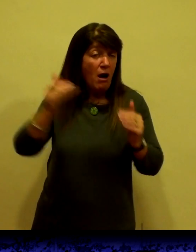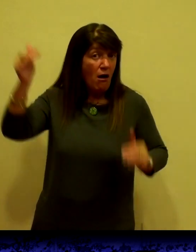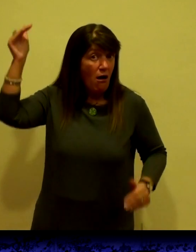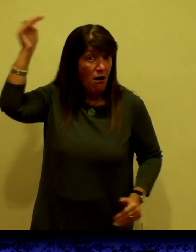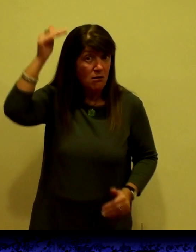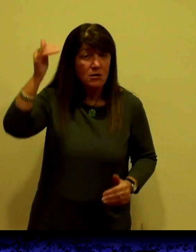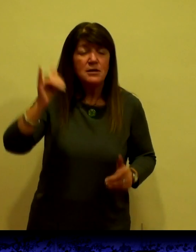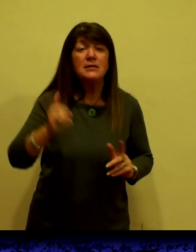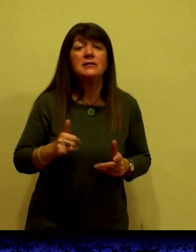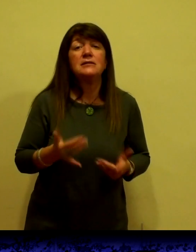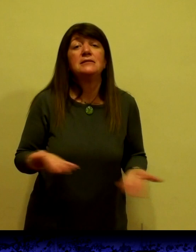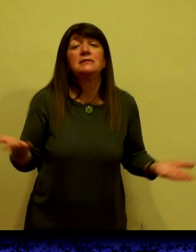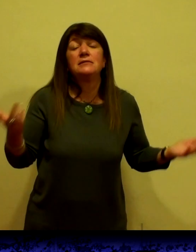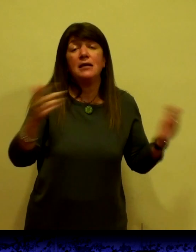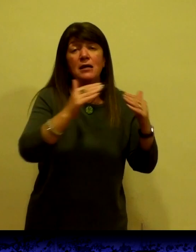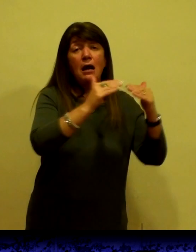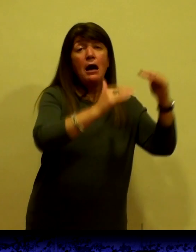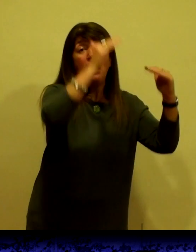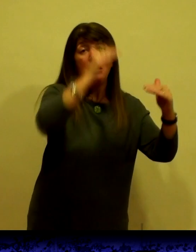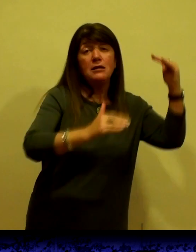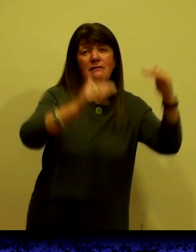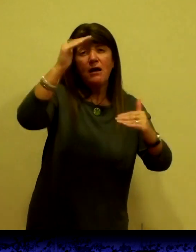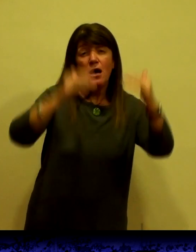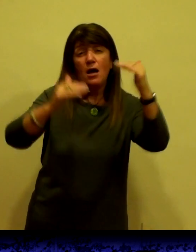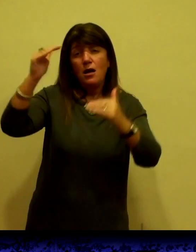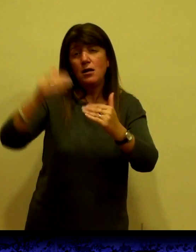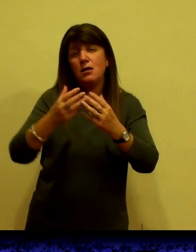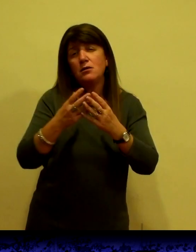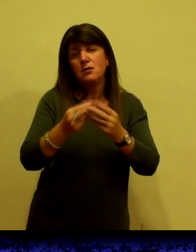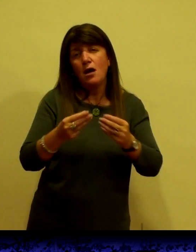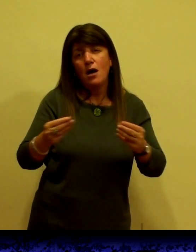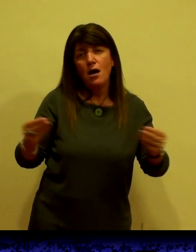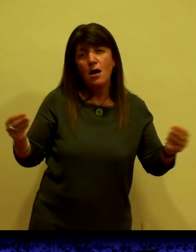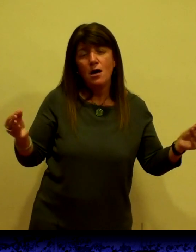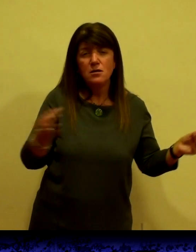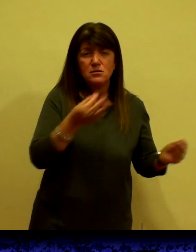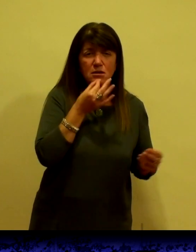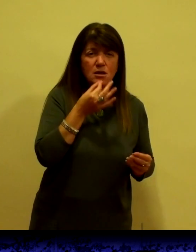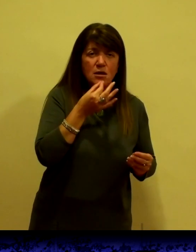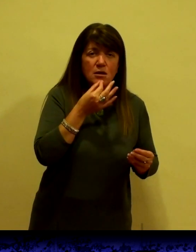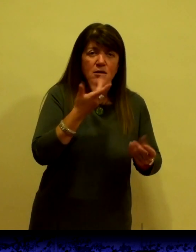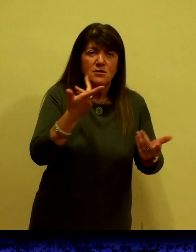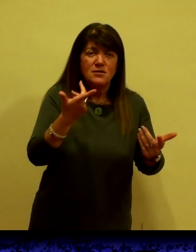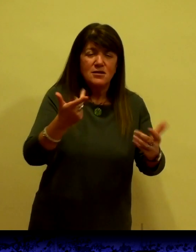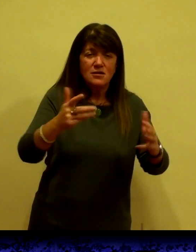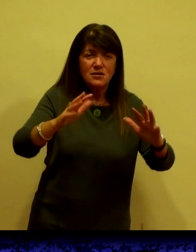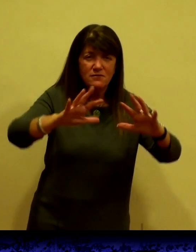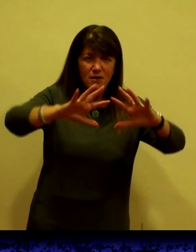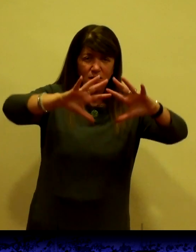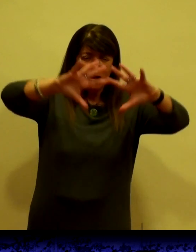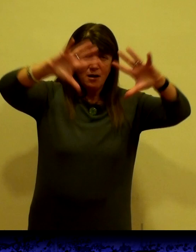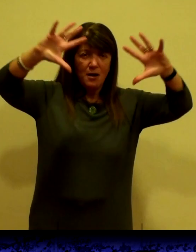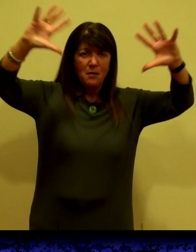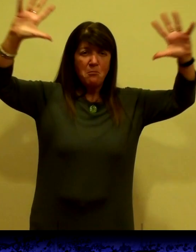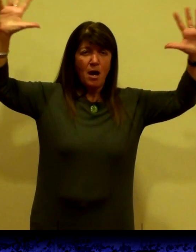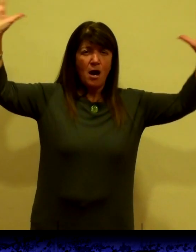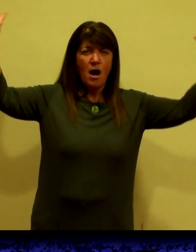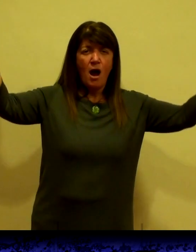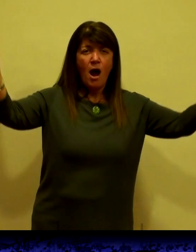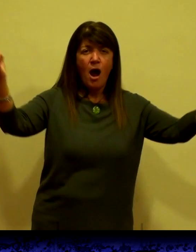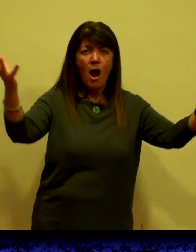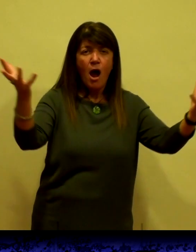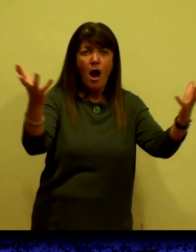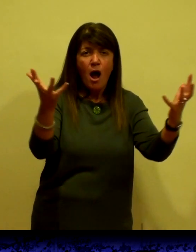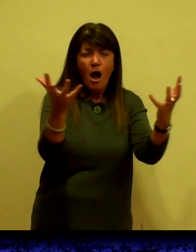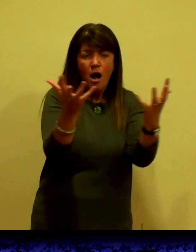sono tanti, perché è un macrocosmo fatto di cosmologie, certo, piccole,